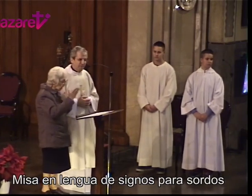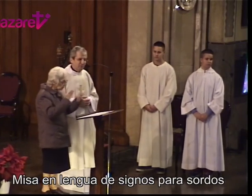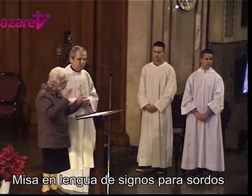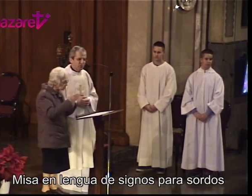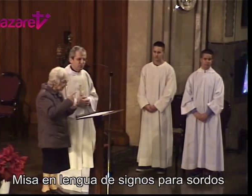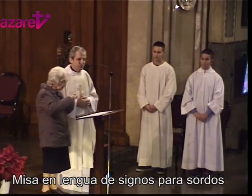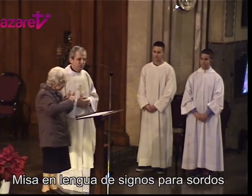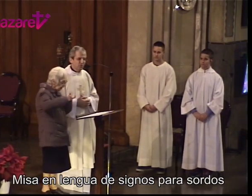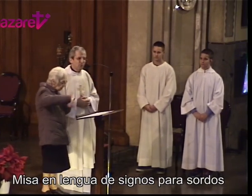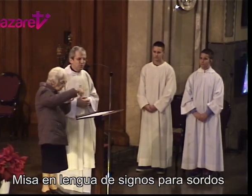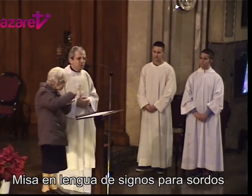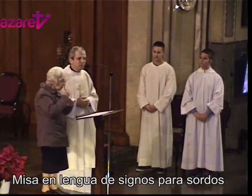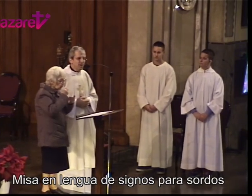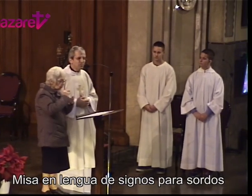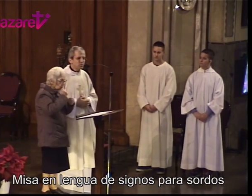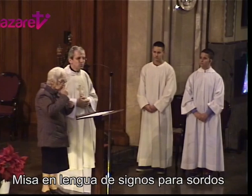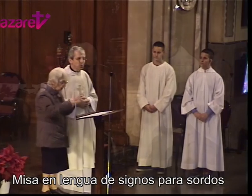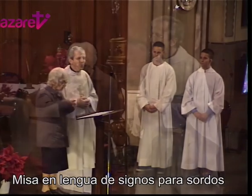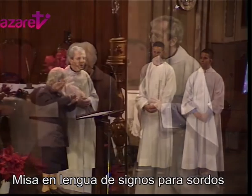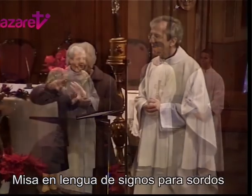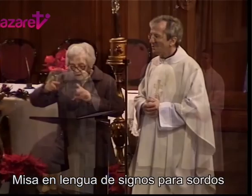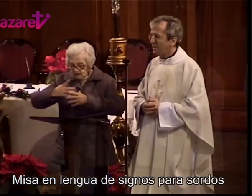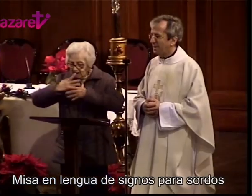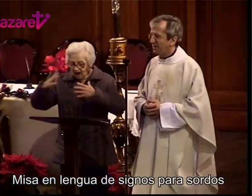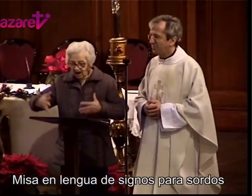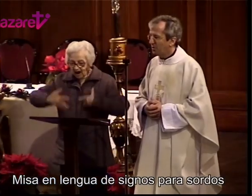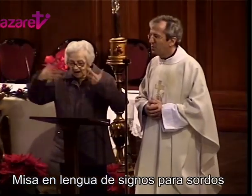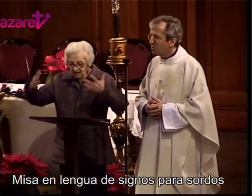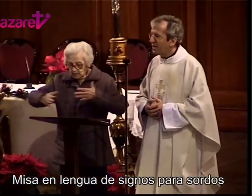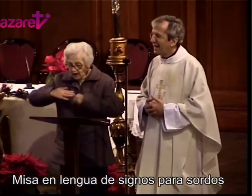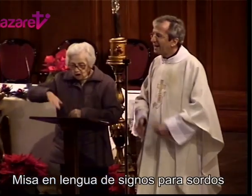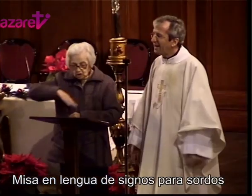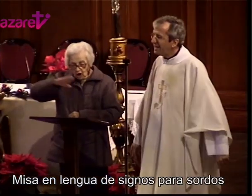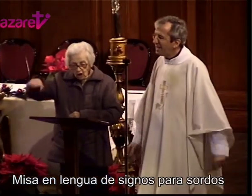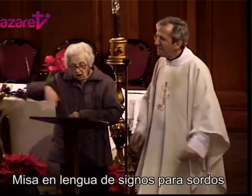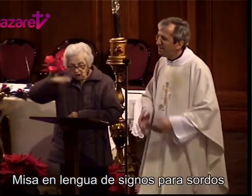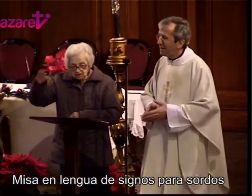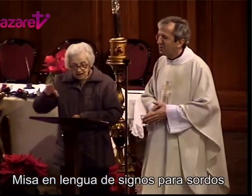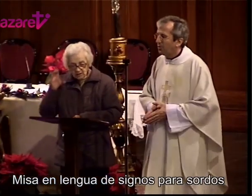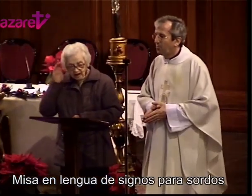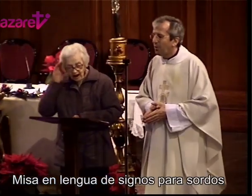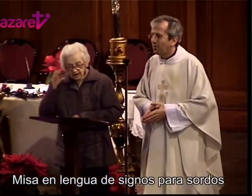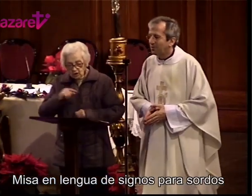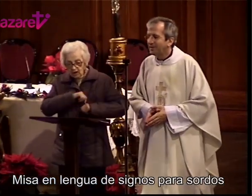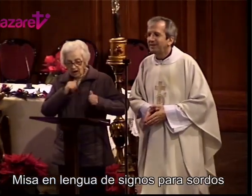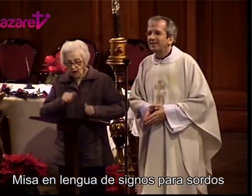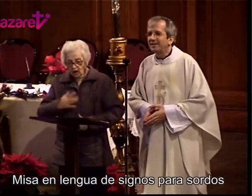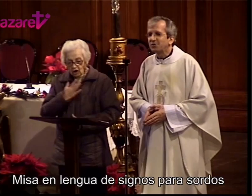Hermanos, os anunciamos una buena noticia, una gran alegría para todo el pueblo.